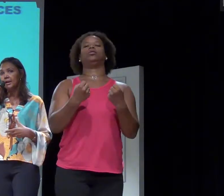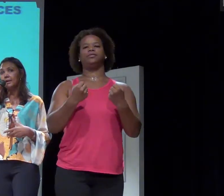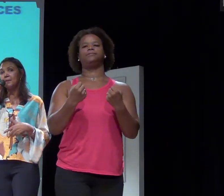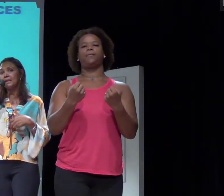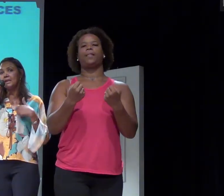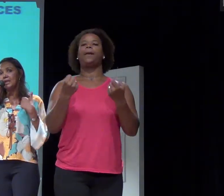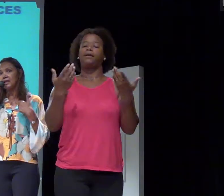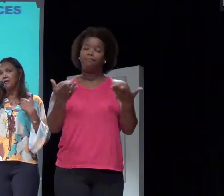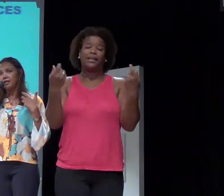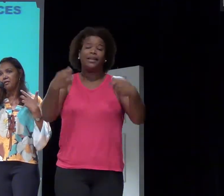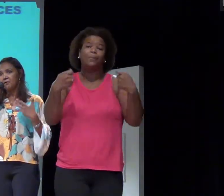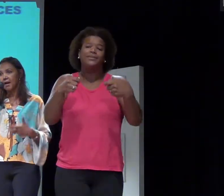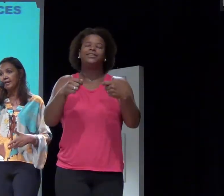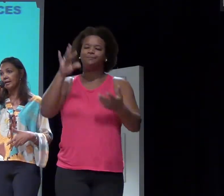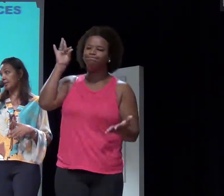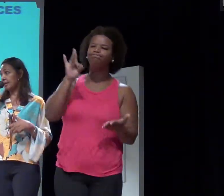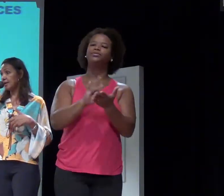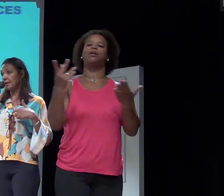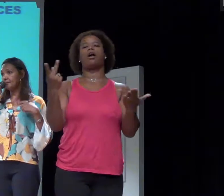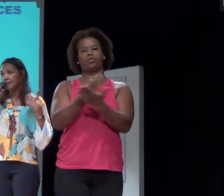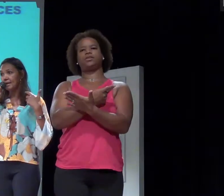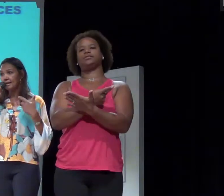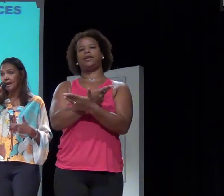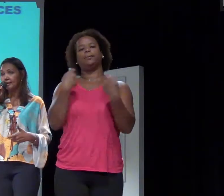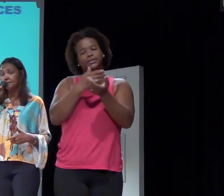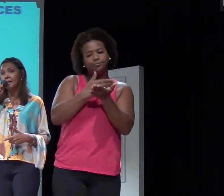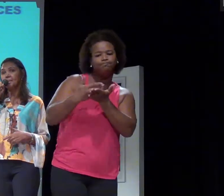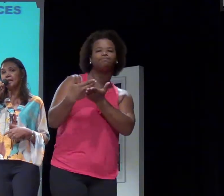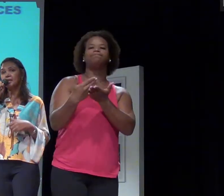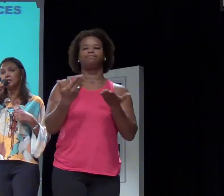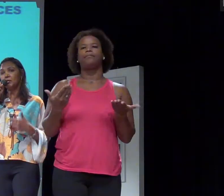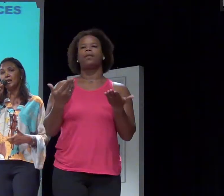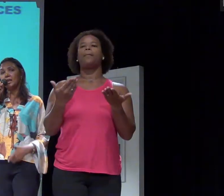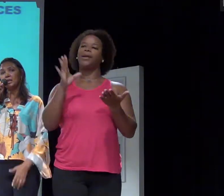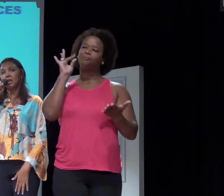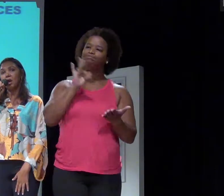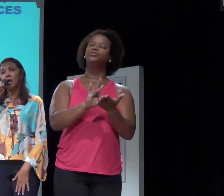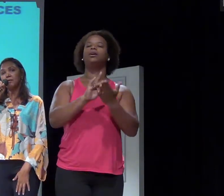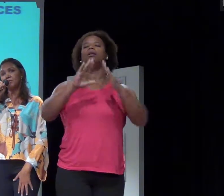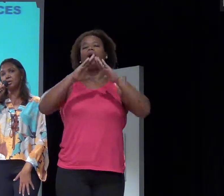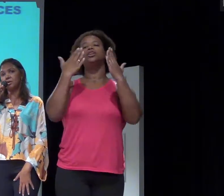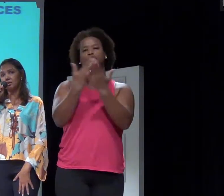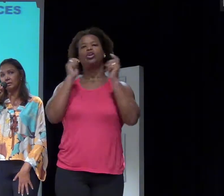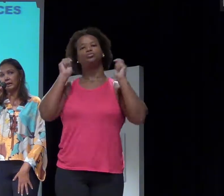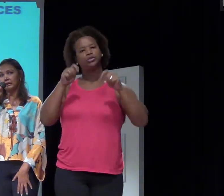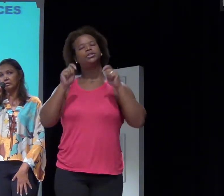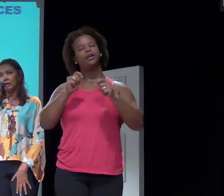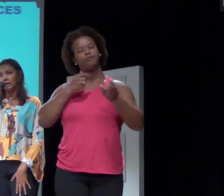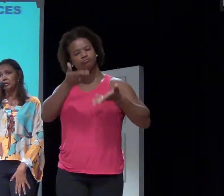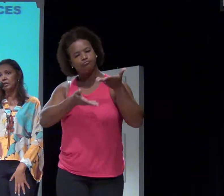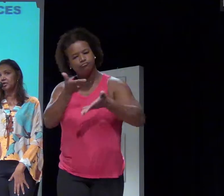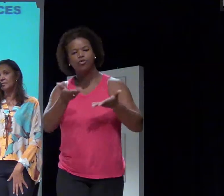conjunta que precisa ser efetivada, que precisa ser implementada para que, de fato, a escola funcione a